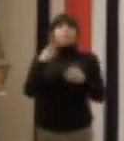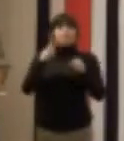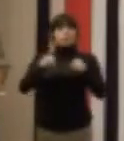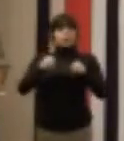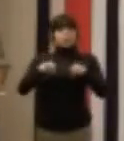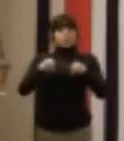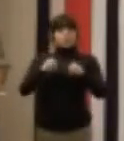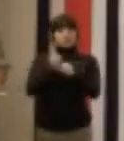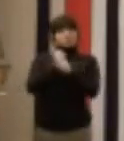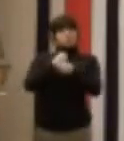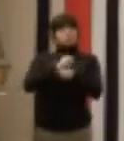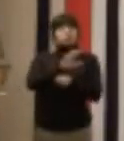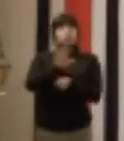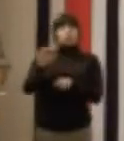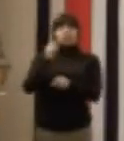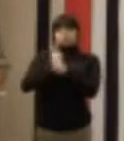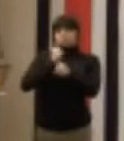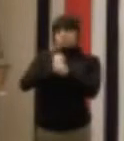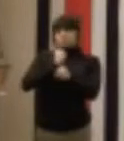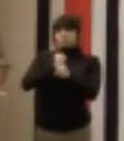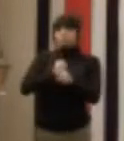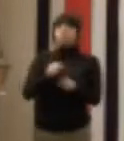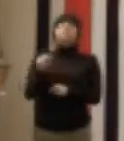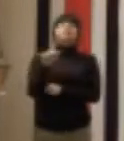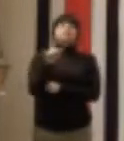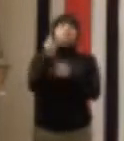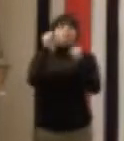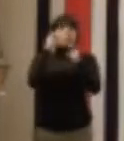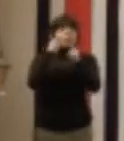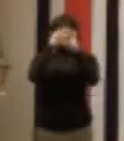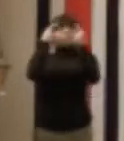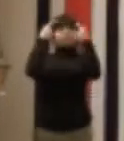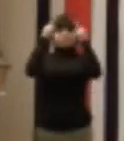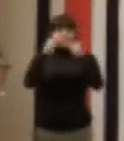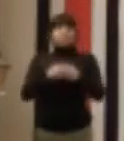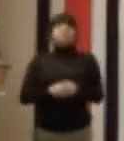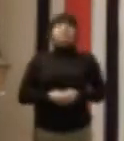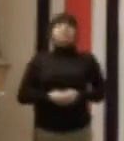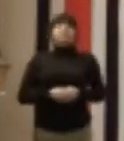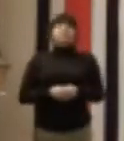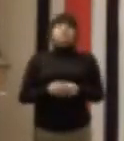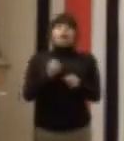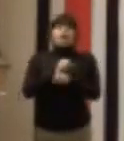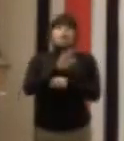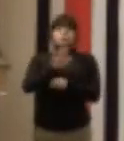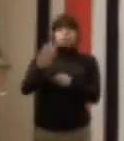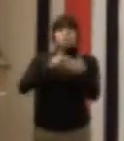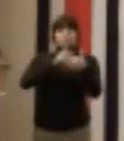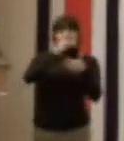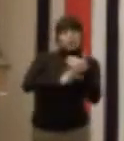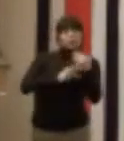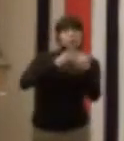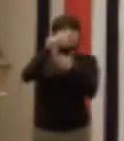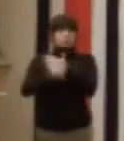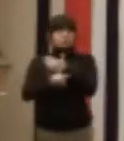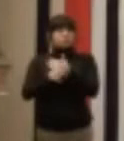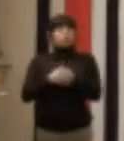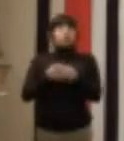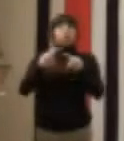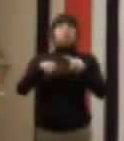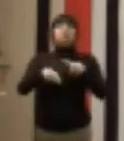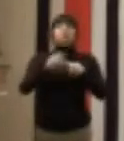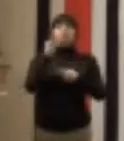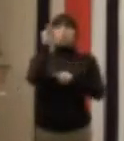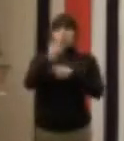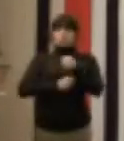poder realizar sus operaciones y alcanzar sus metas, realizar sus programas y proyectos durante